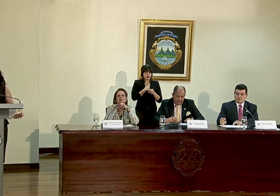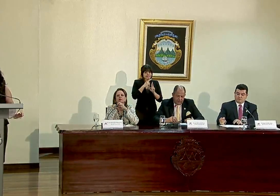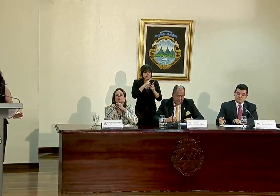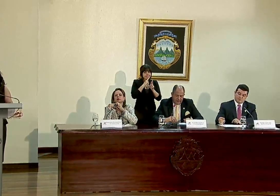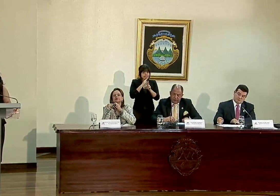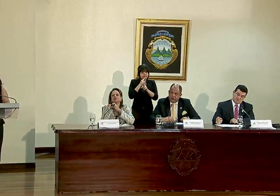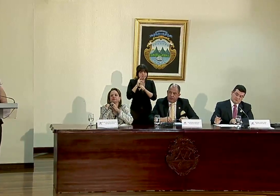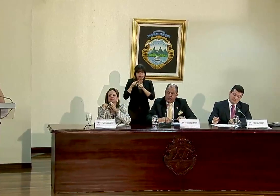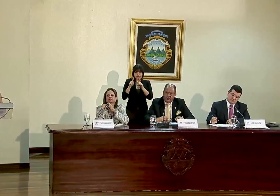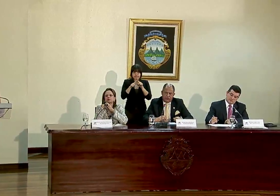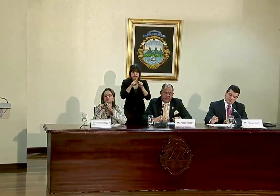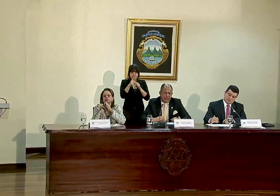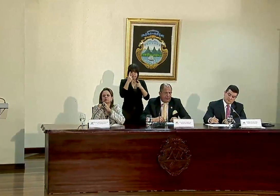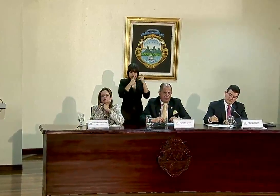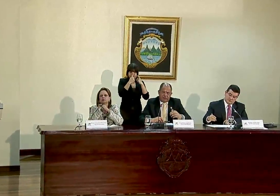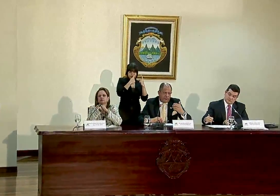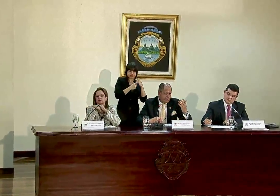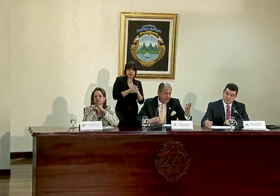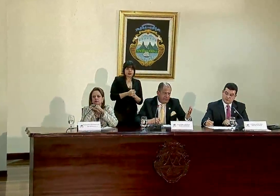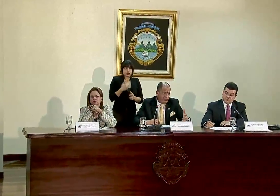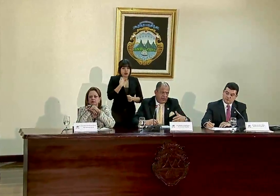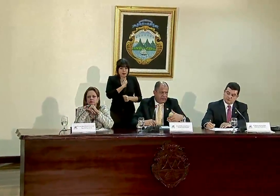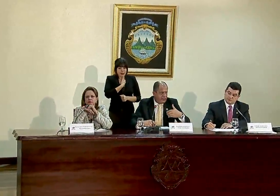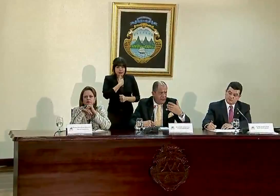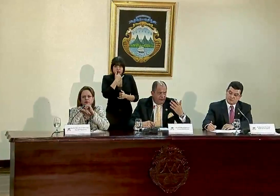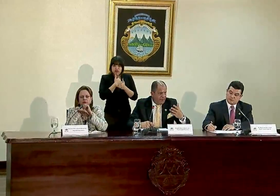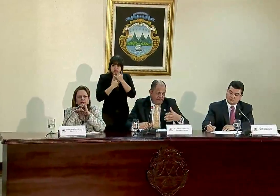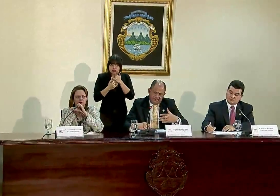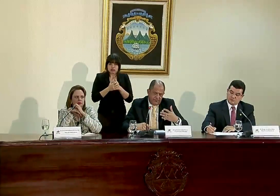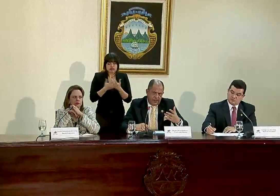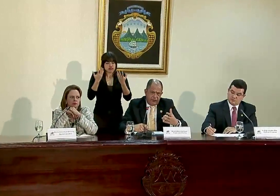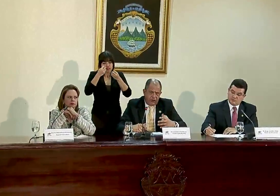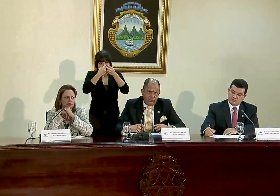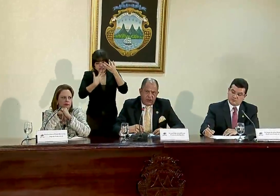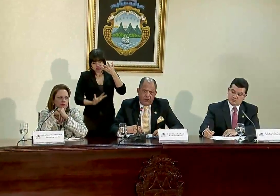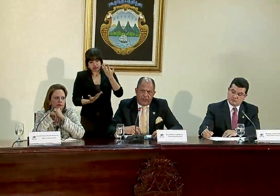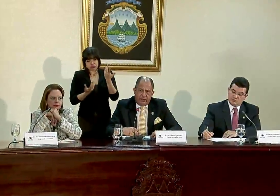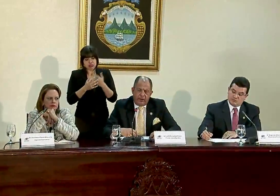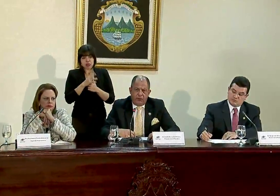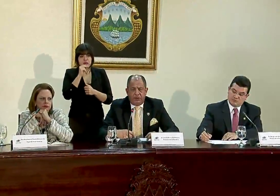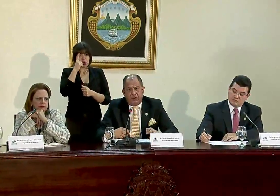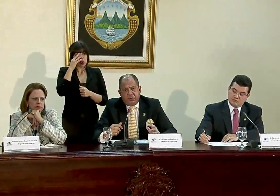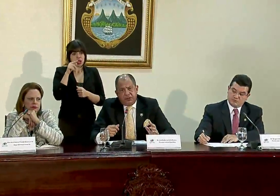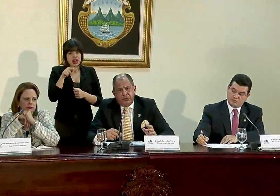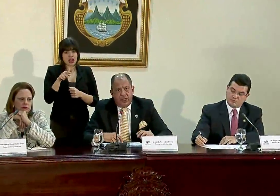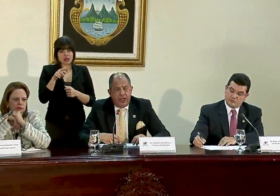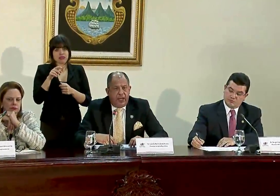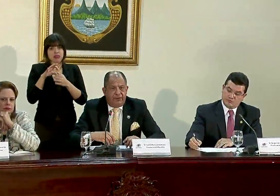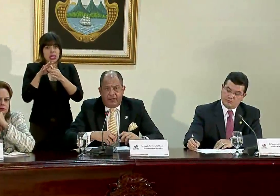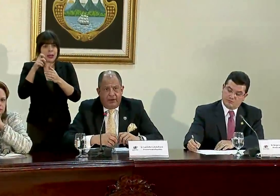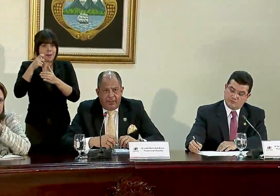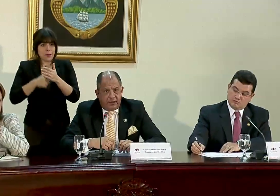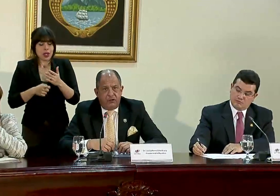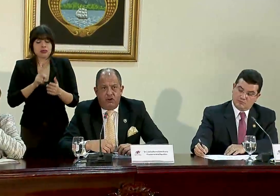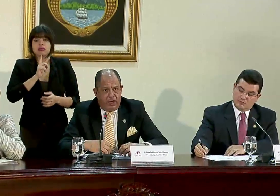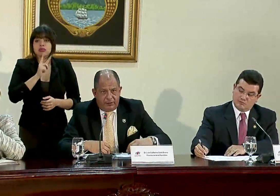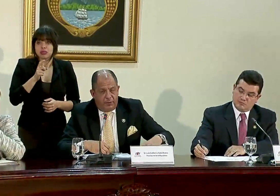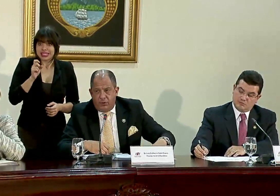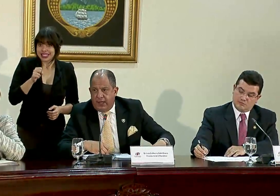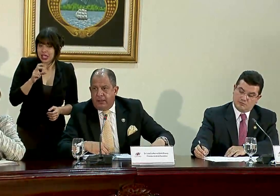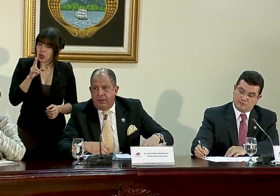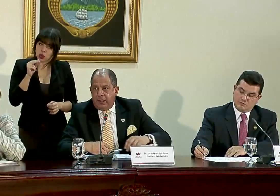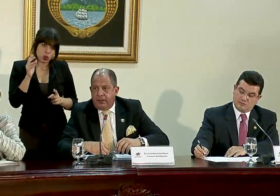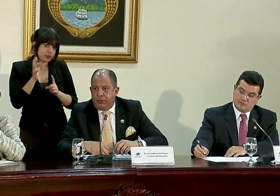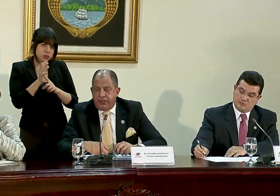responder a una serie de cuestionamientos nuestros propios errores en fin no creo que tenga que ver con impuestos efectivamente no